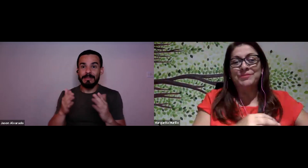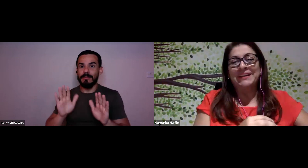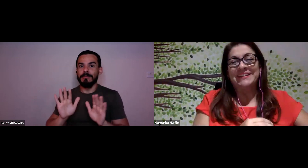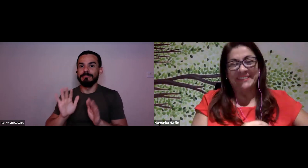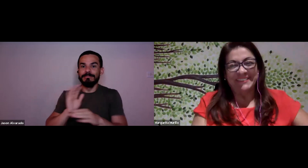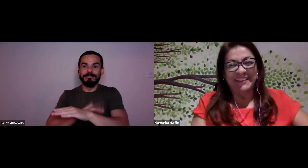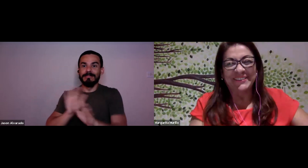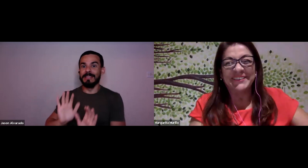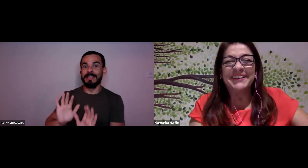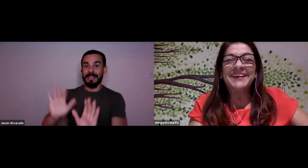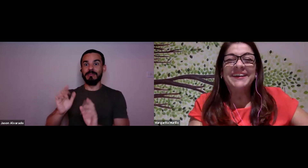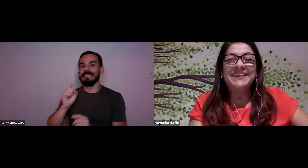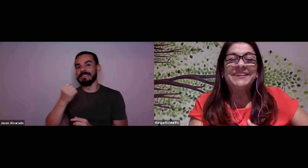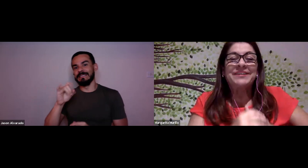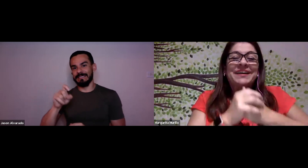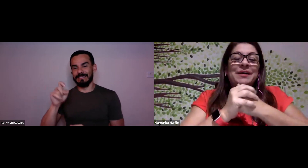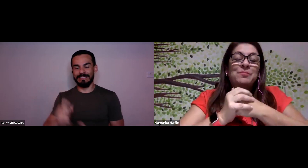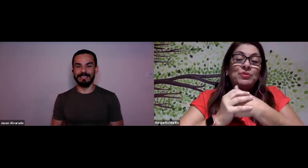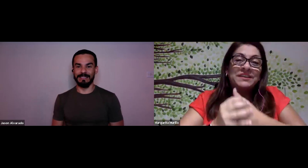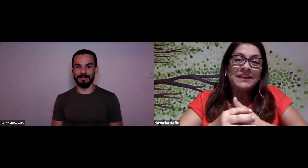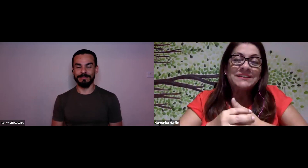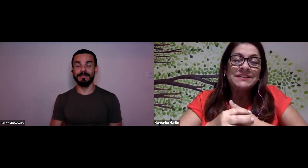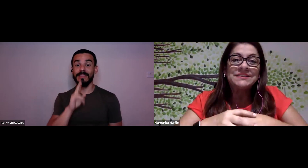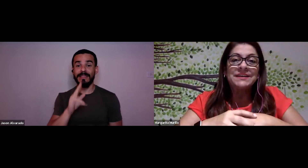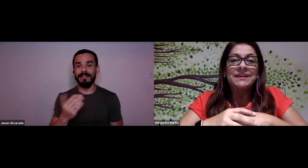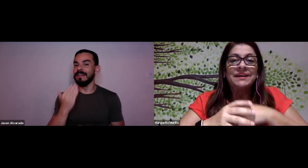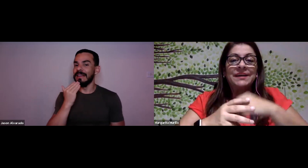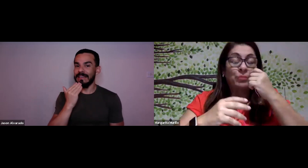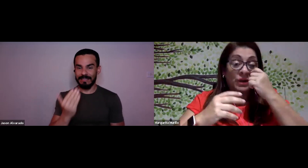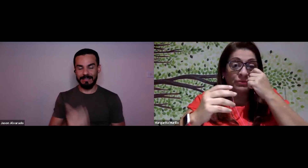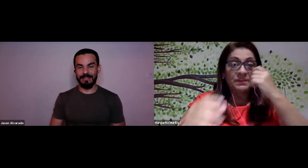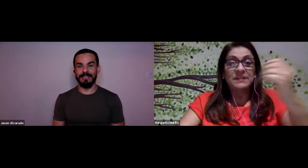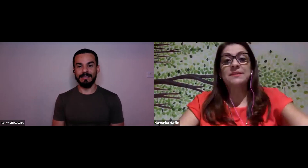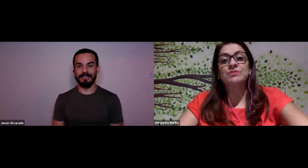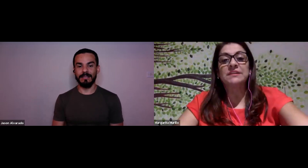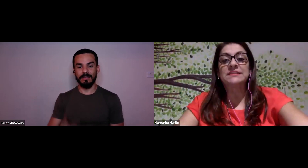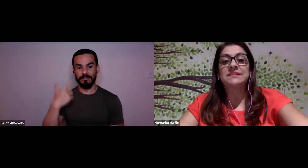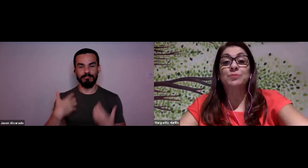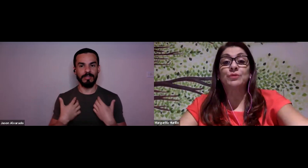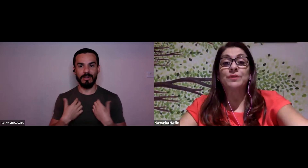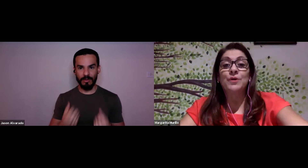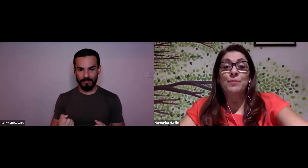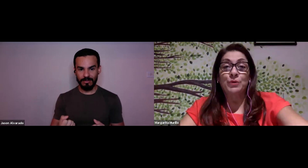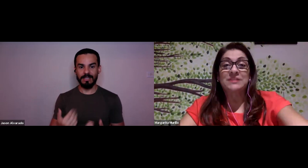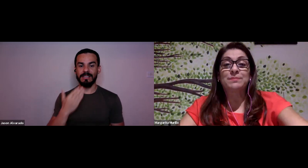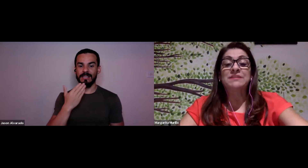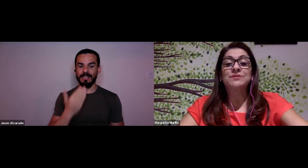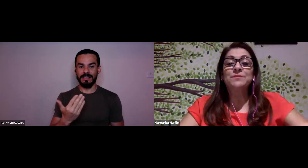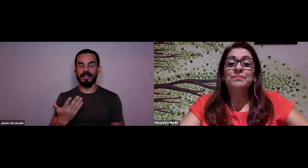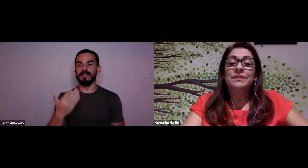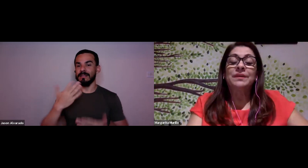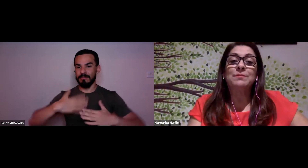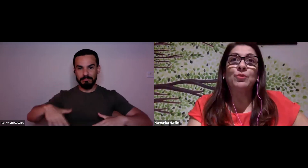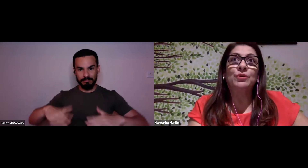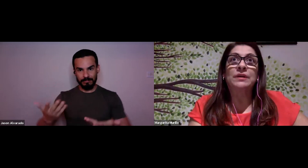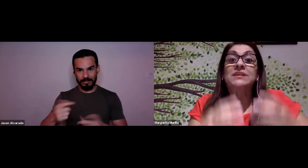Si fuera necesario de verdad muchas gracias por la confianza Muchas gracias por por el espacio